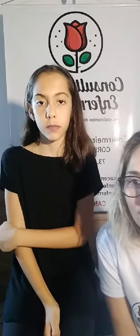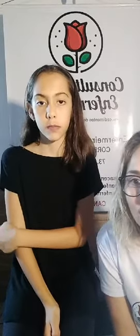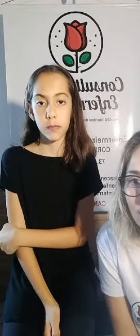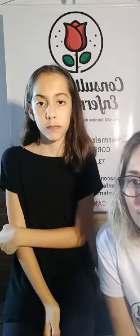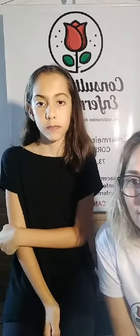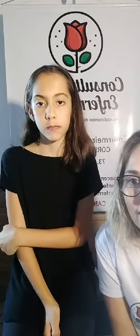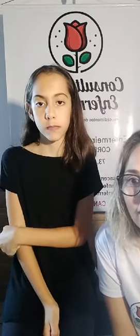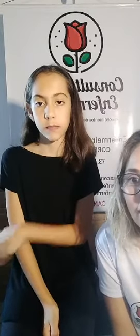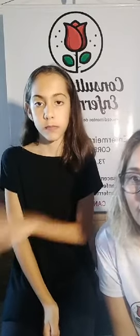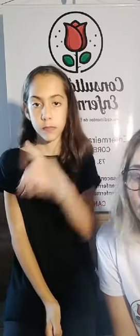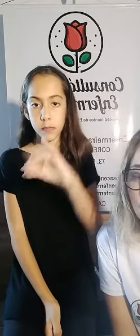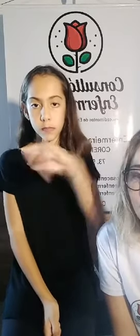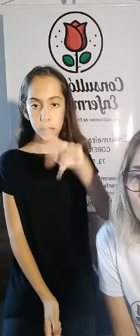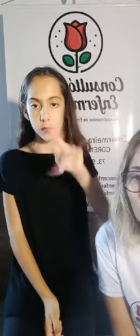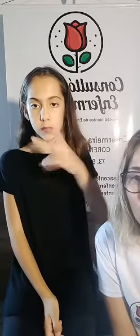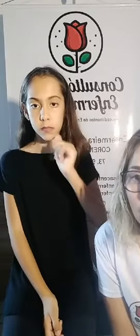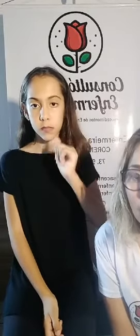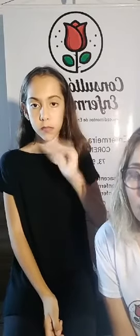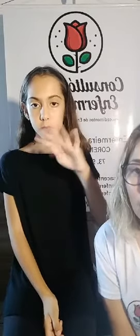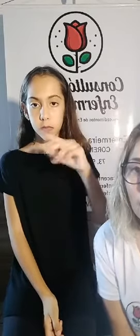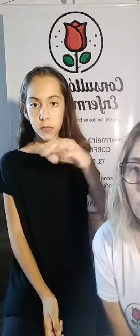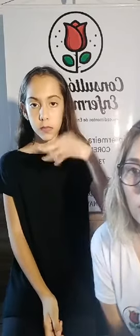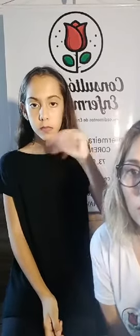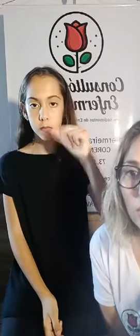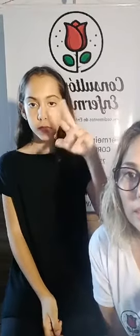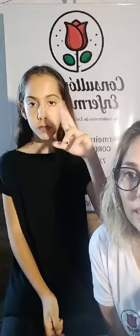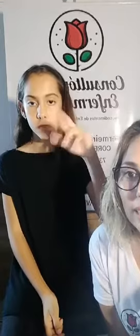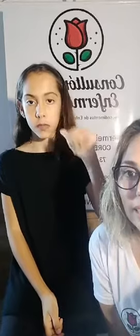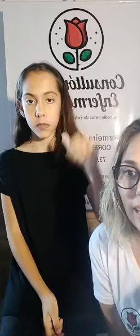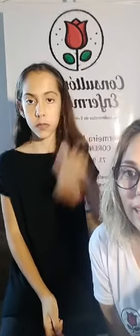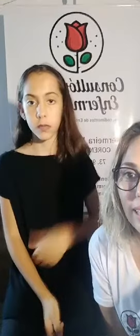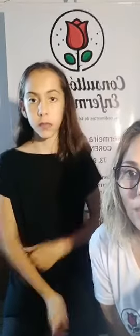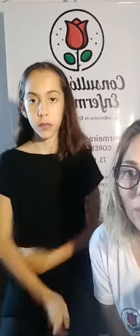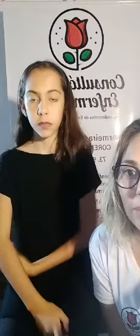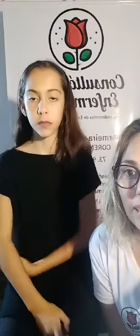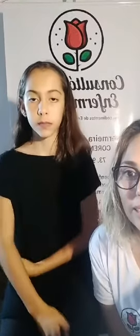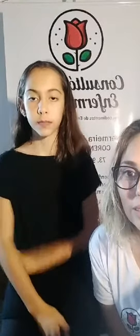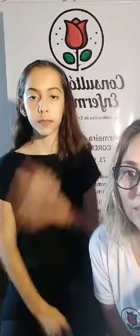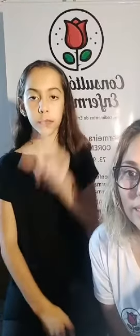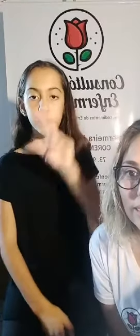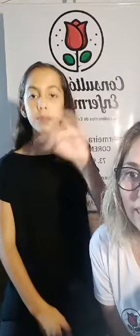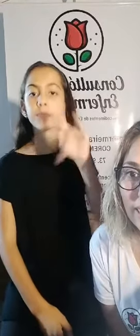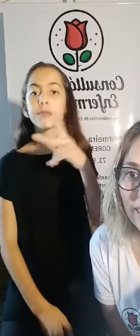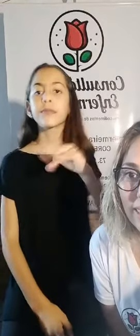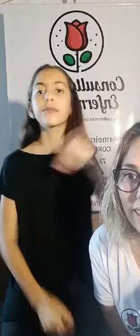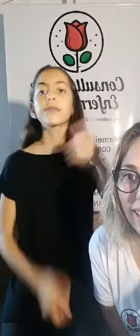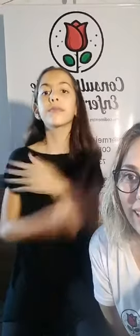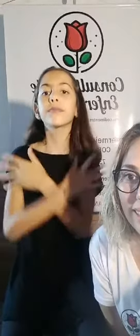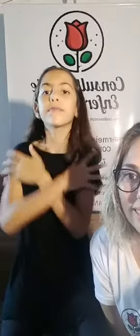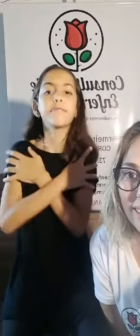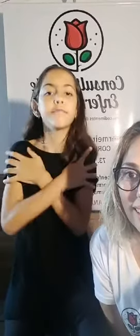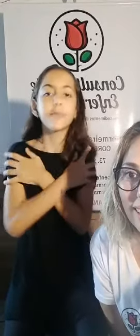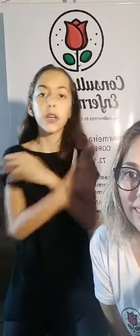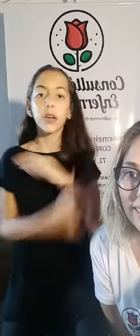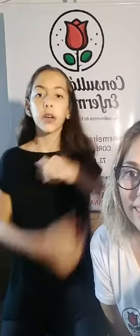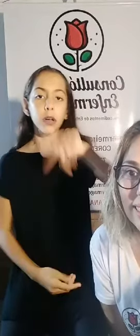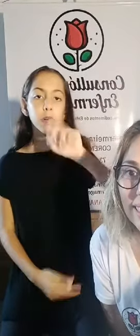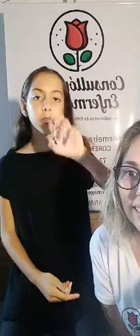presentes, Dinha, Tâmara, Luzia tá aí, um abraço, Luzia,